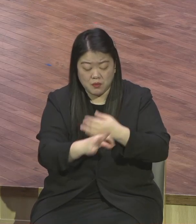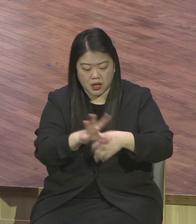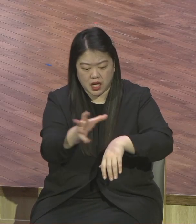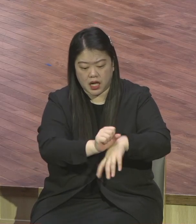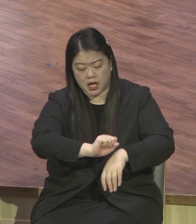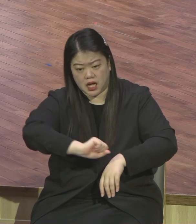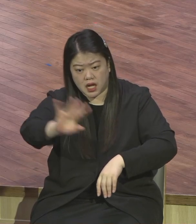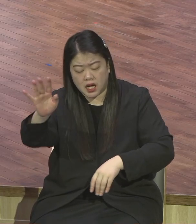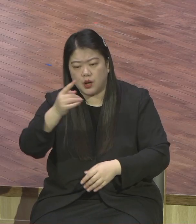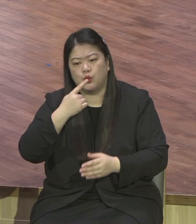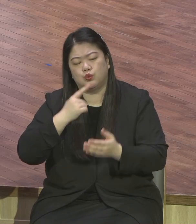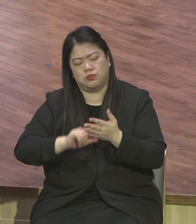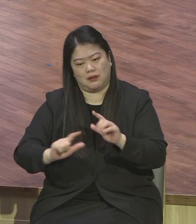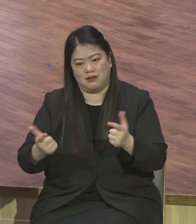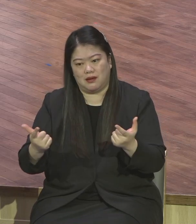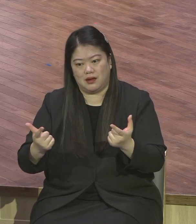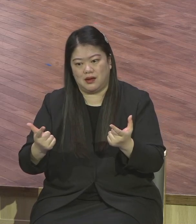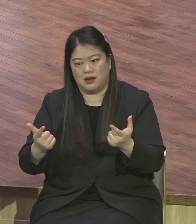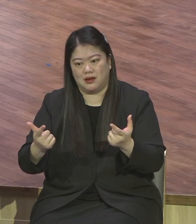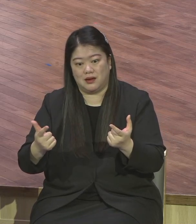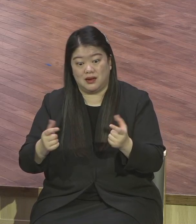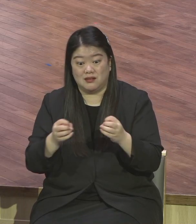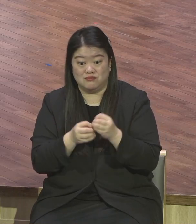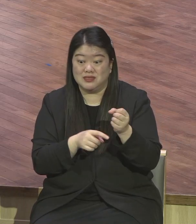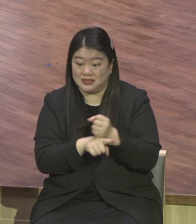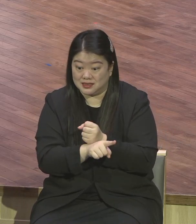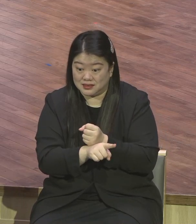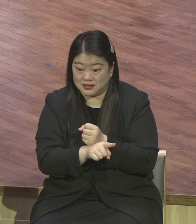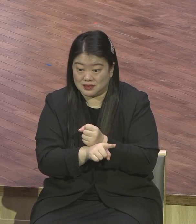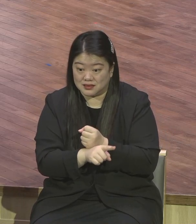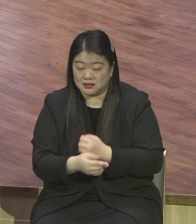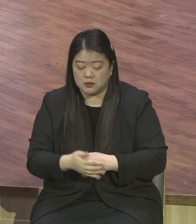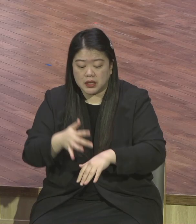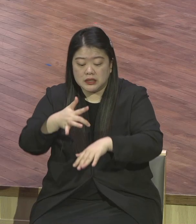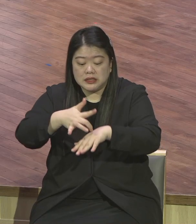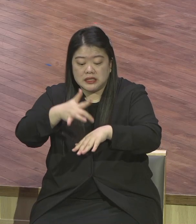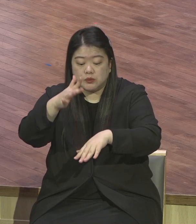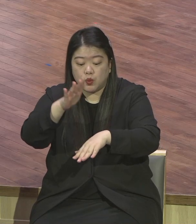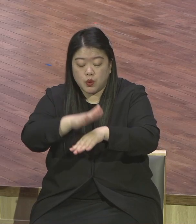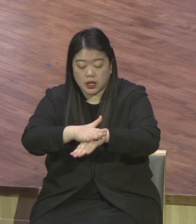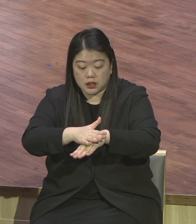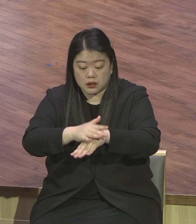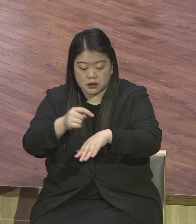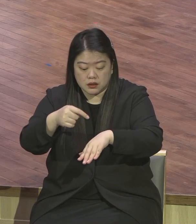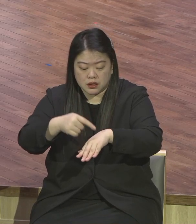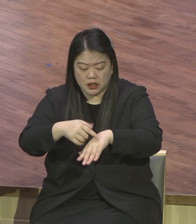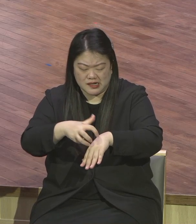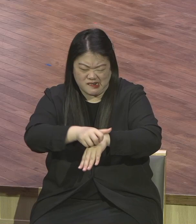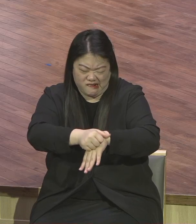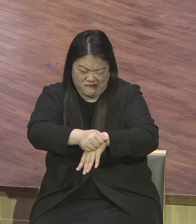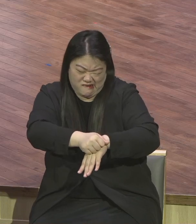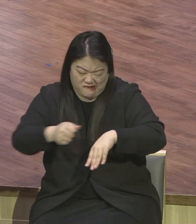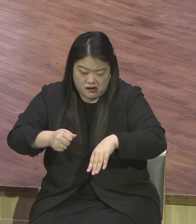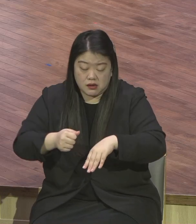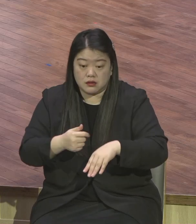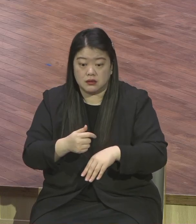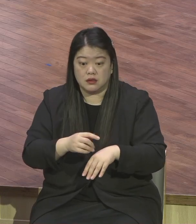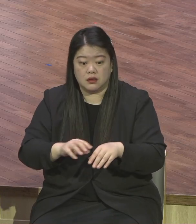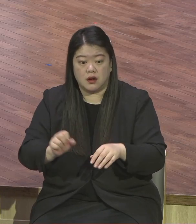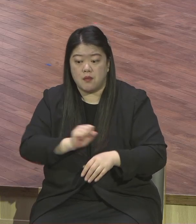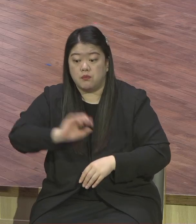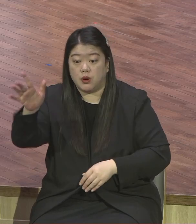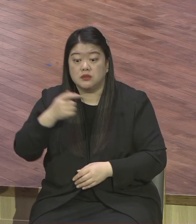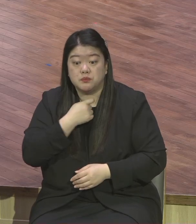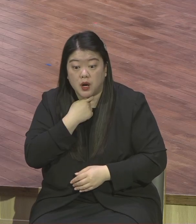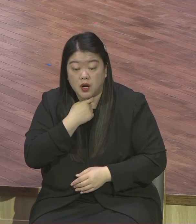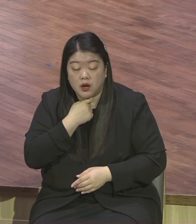내 습관. 그럼 어떻게 바꾸느냐? 오직 우리 안에 계신